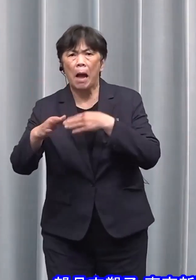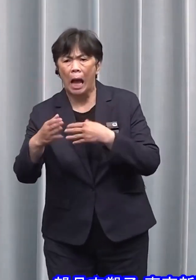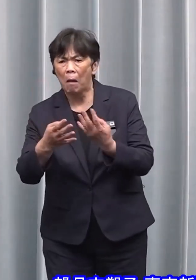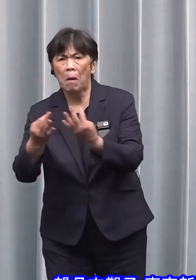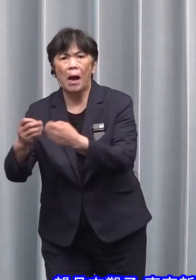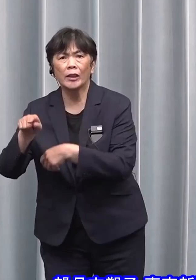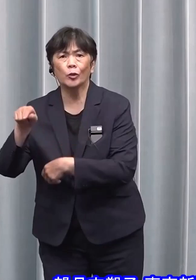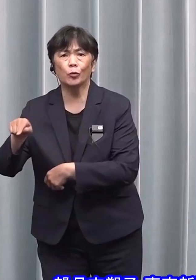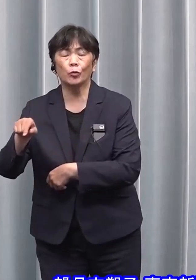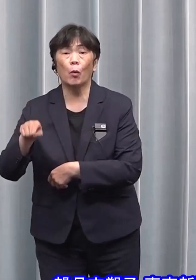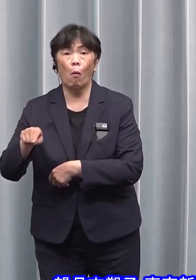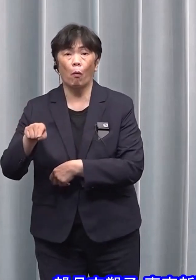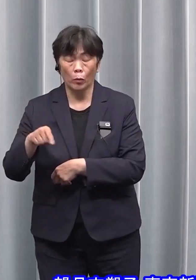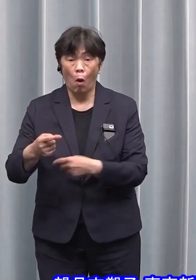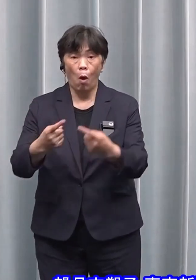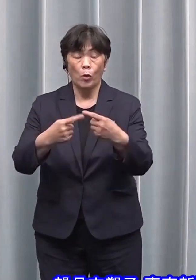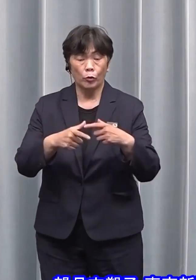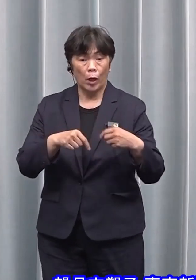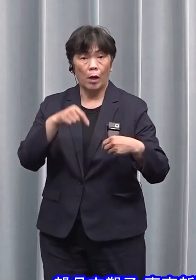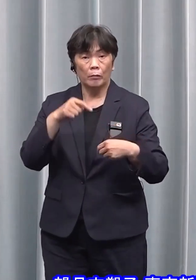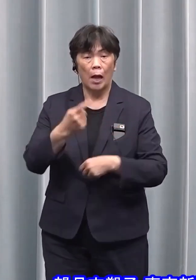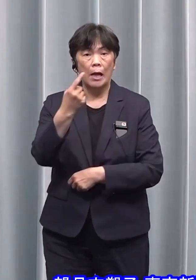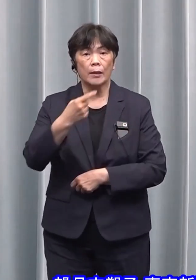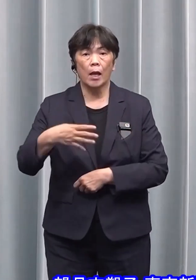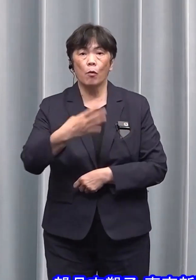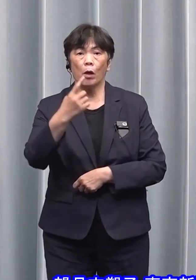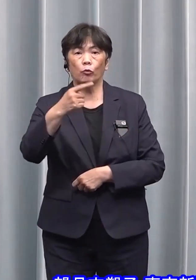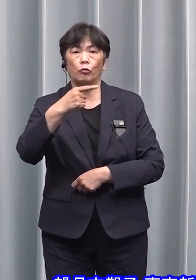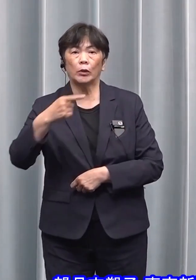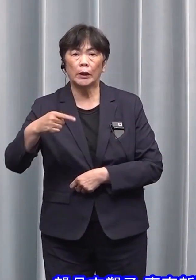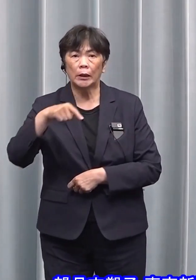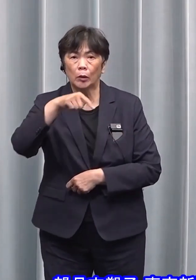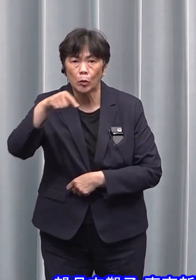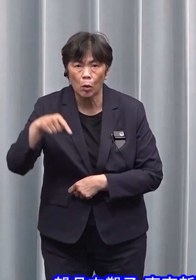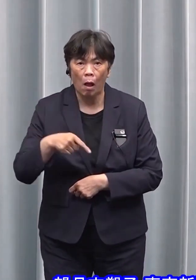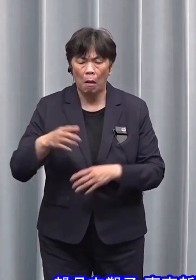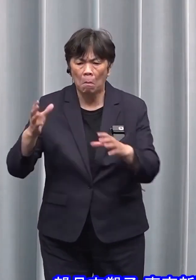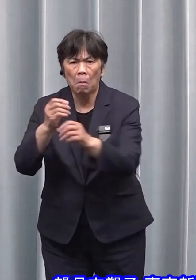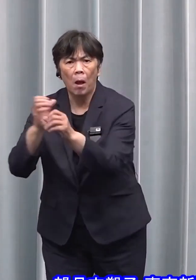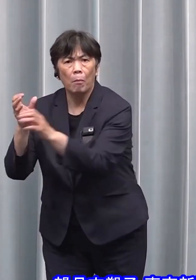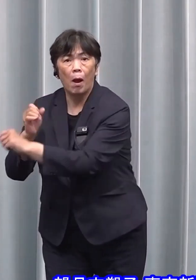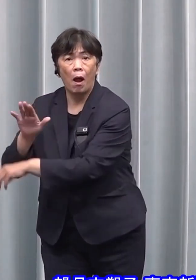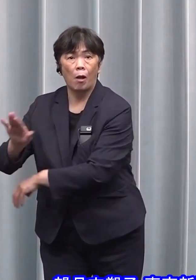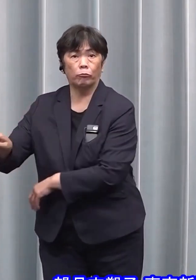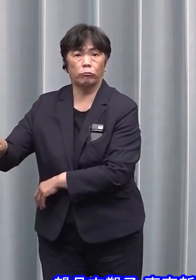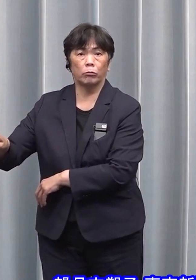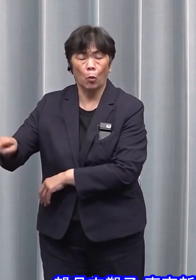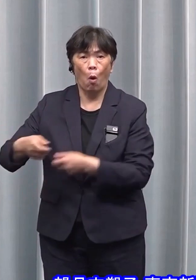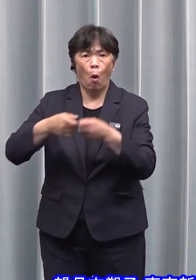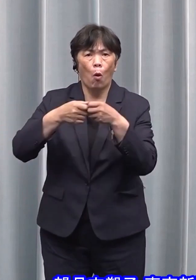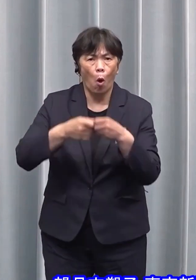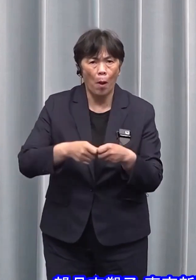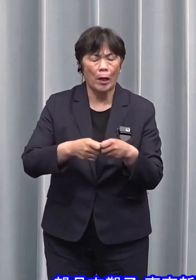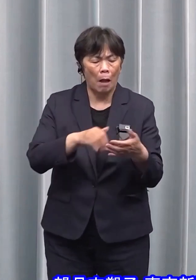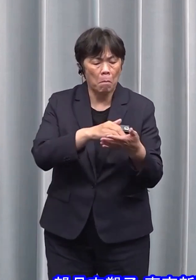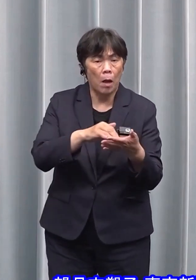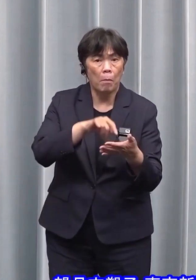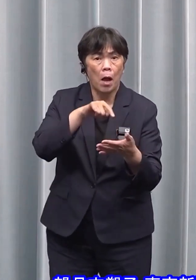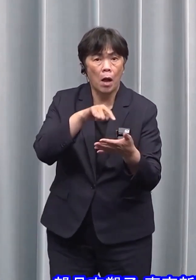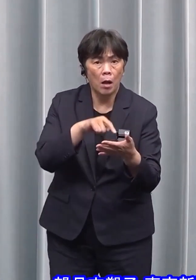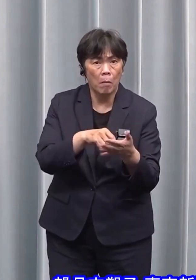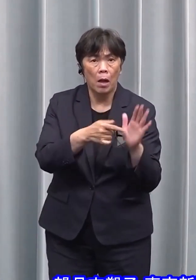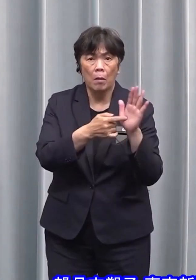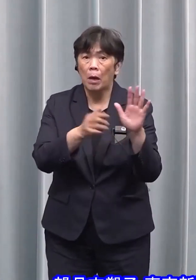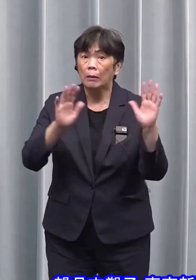ということでした。入管の発表では1400人の方たちの行方が分からなくなっている。でうち細かい推計値を入管出してませんが、